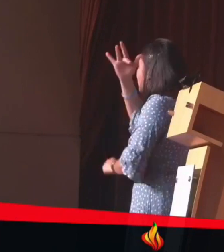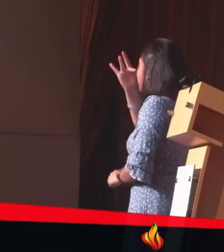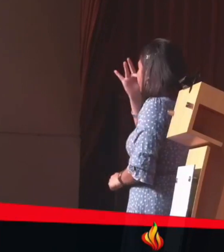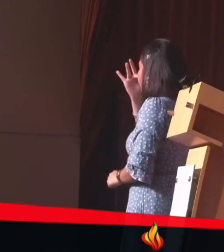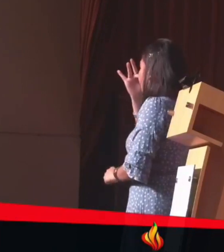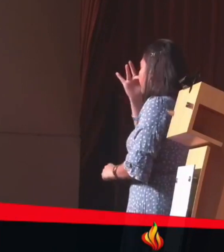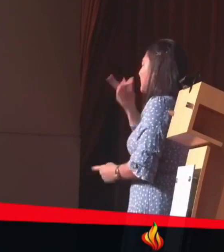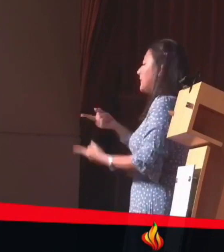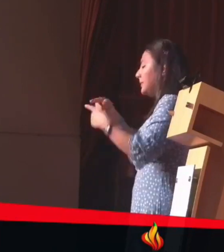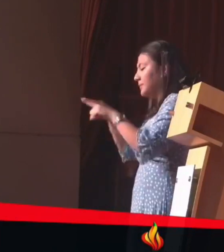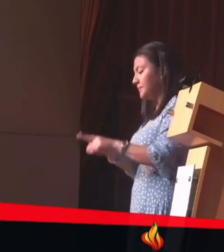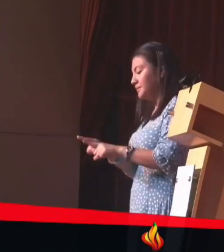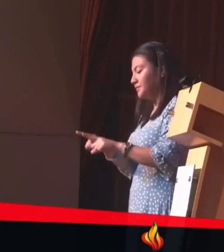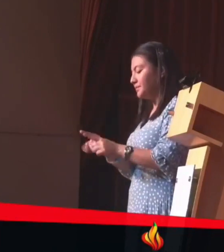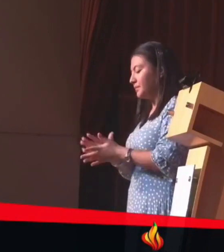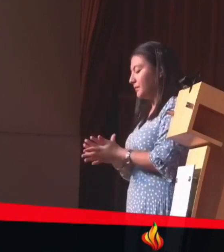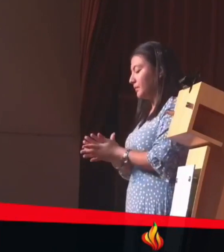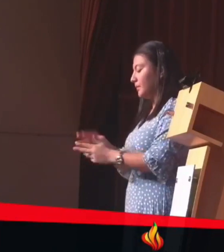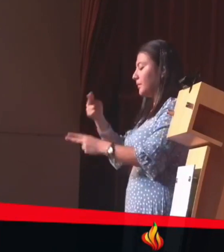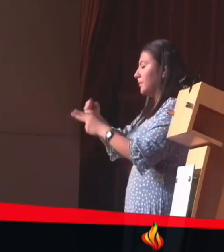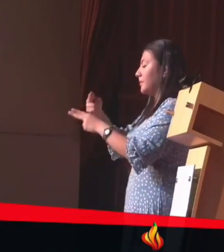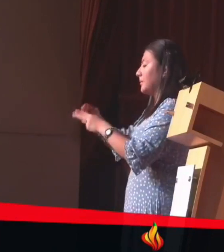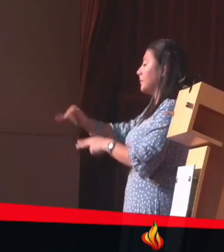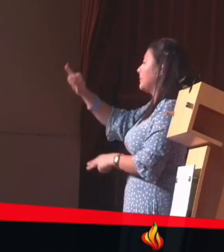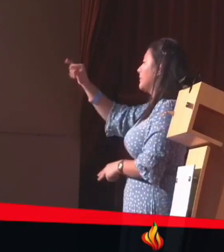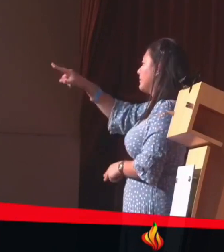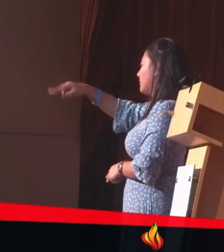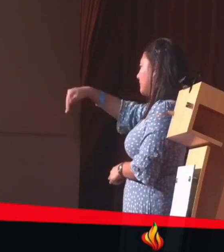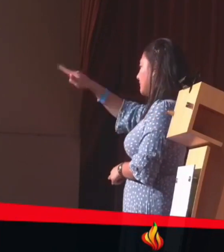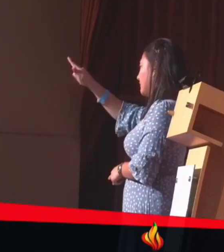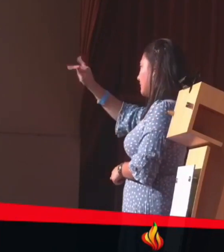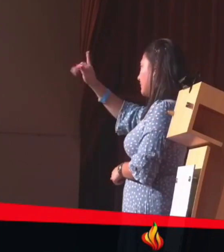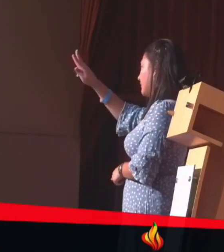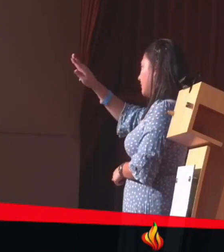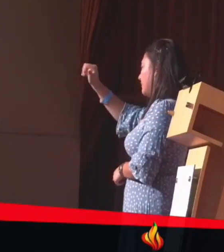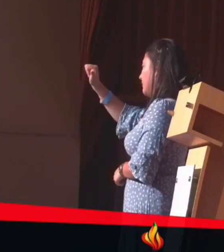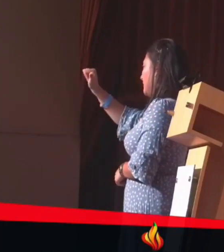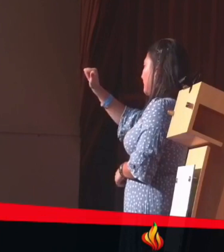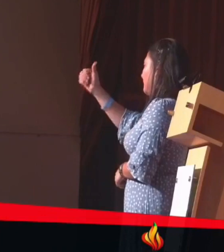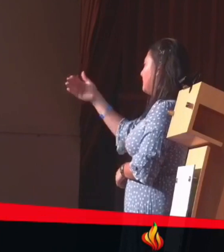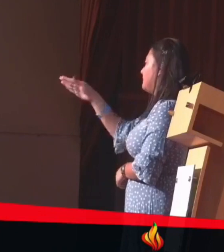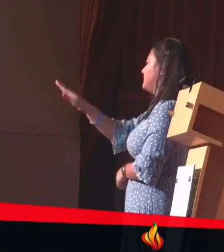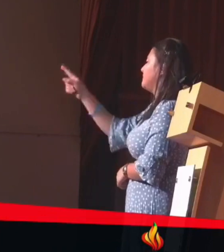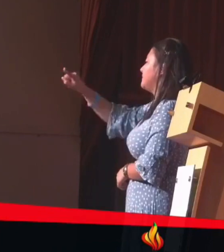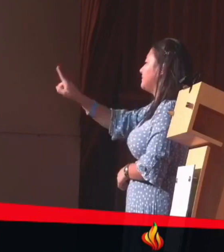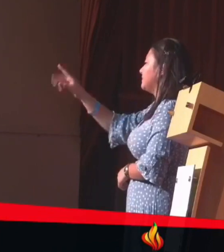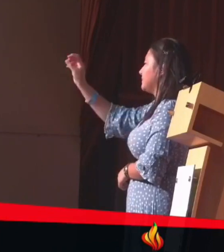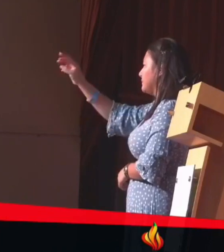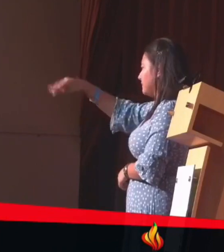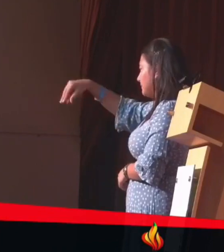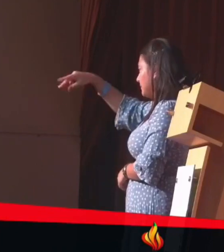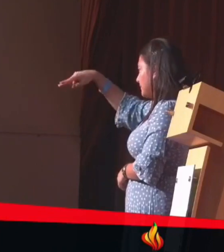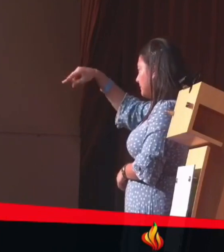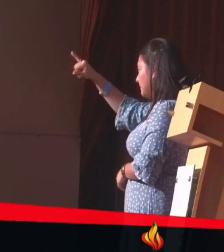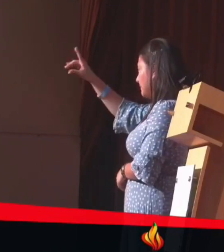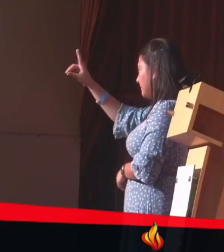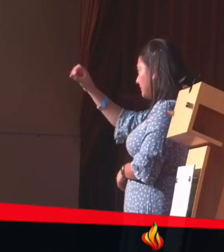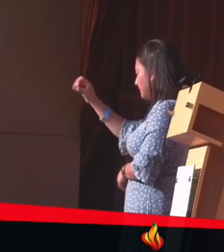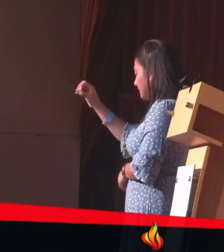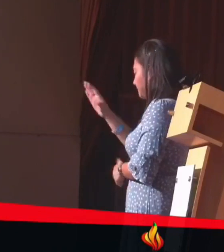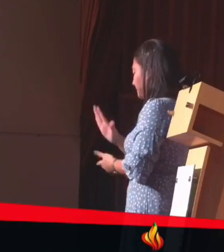conocido como el infrasonido, el cual es una onda acústica de muy baja frecuencia. Es un